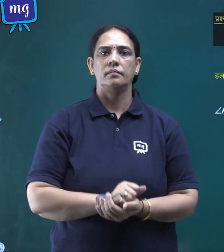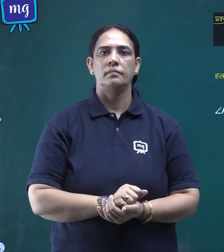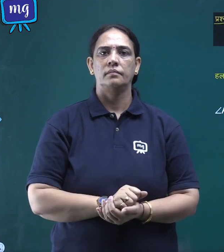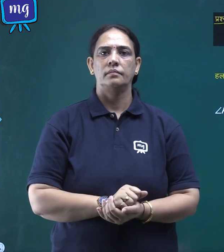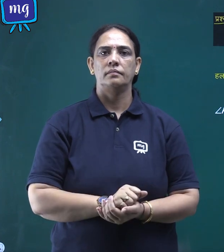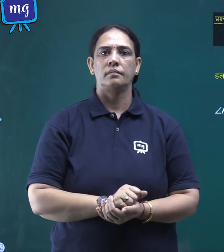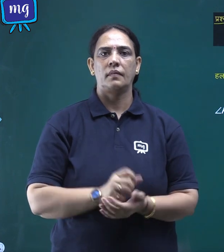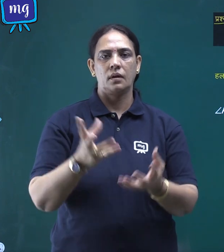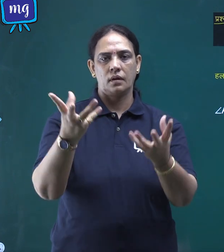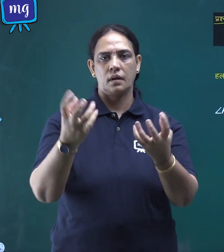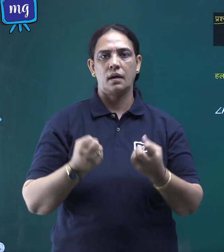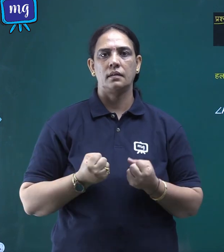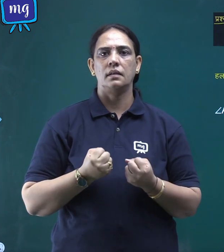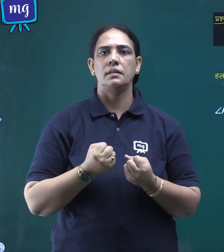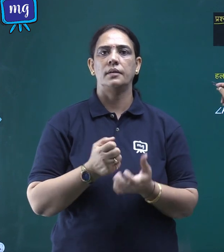ज्ञात कीजिए।